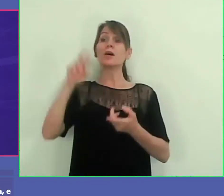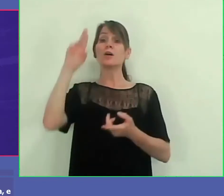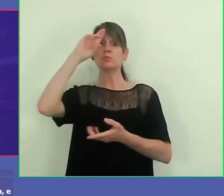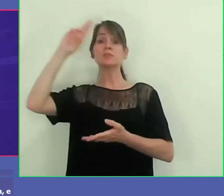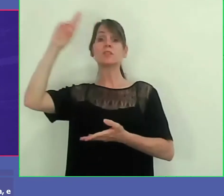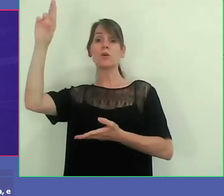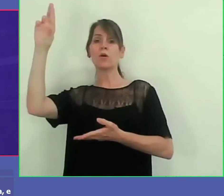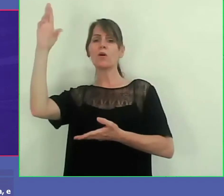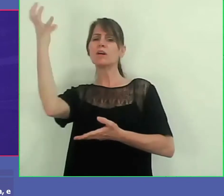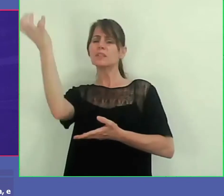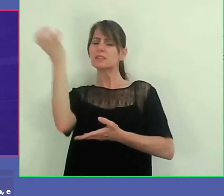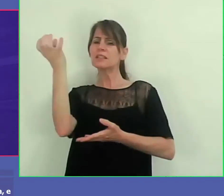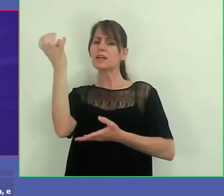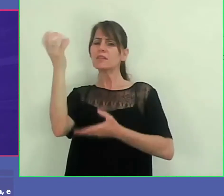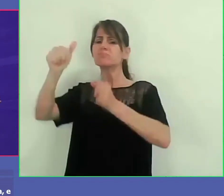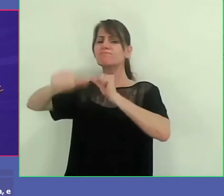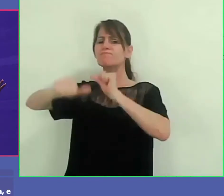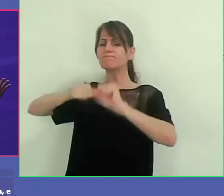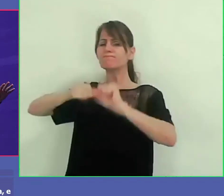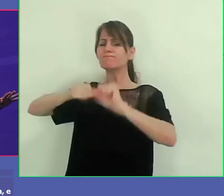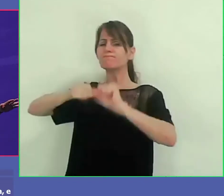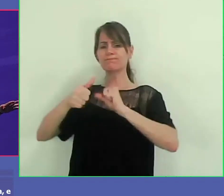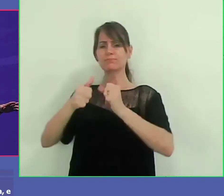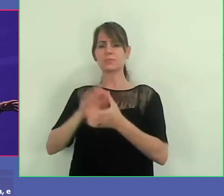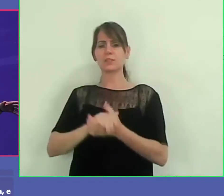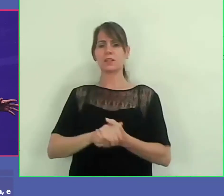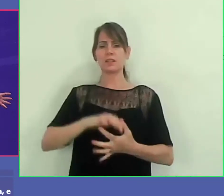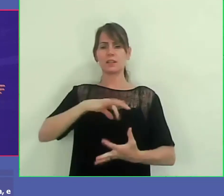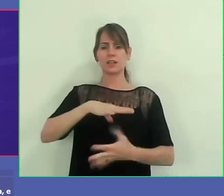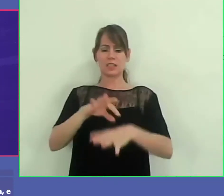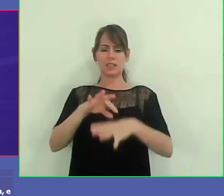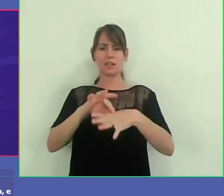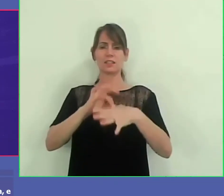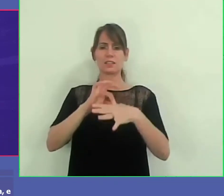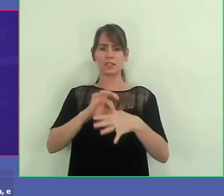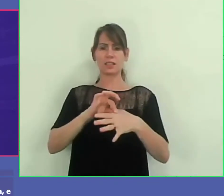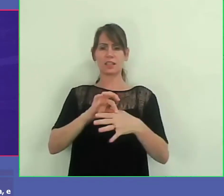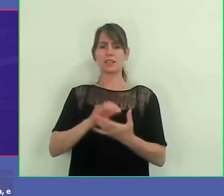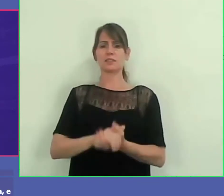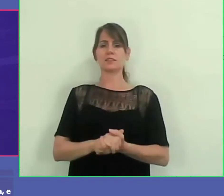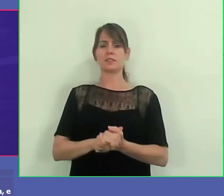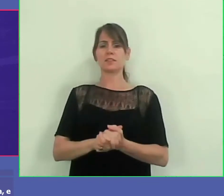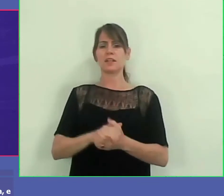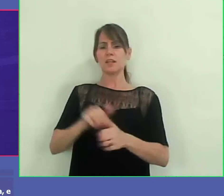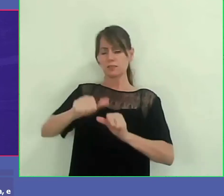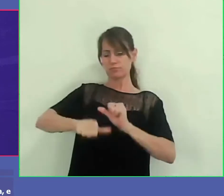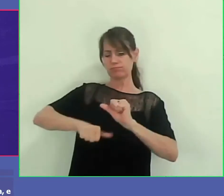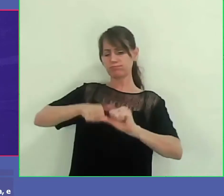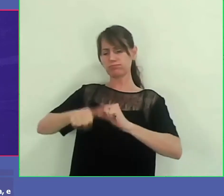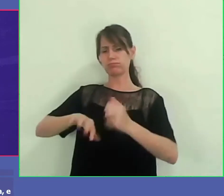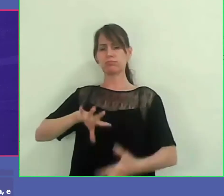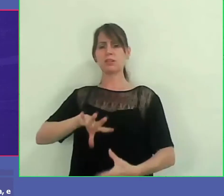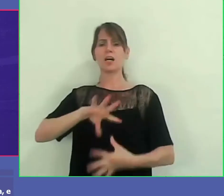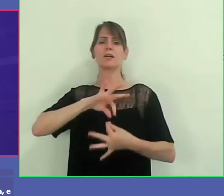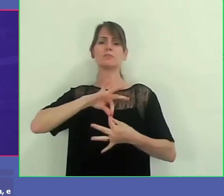transferir de esfera, da esfera da carne para a esfera do Espírito.